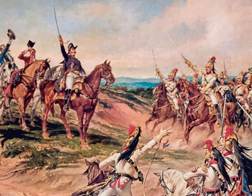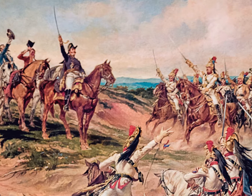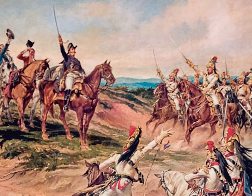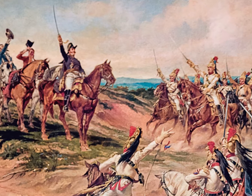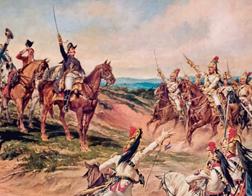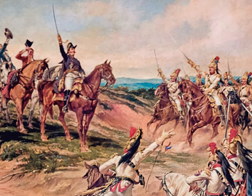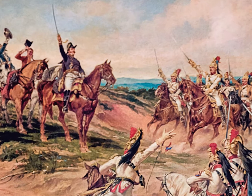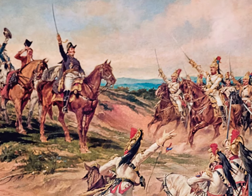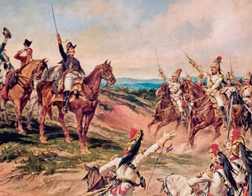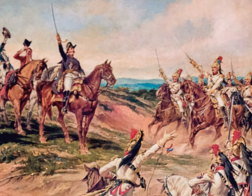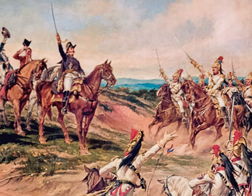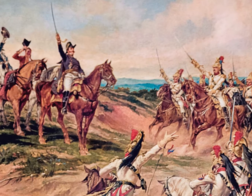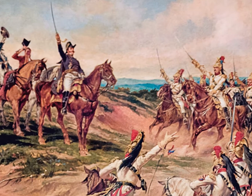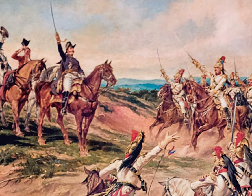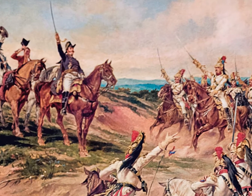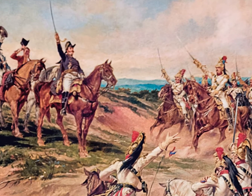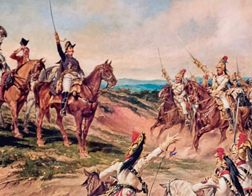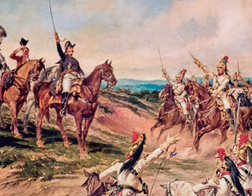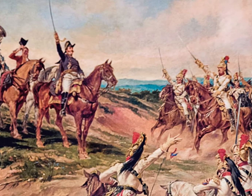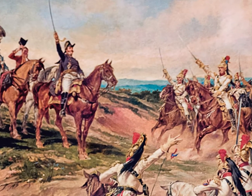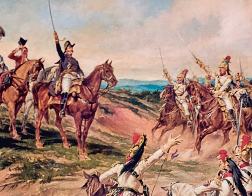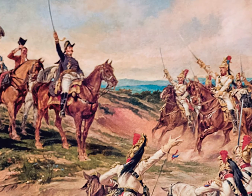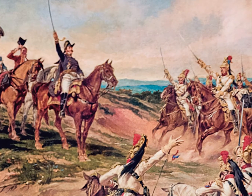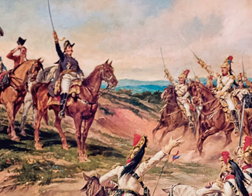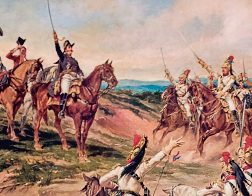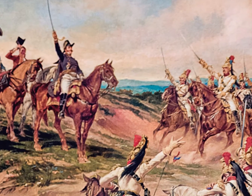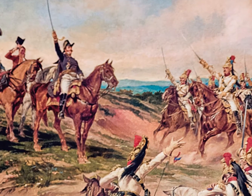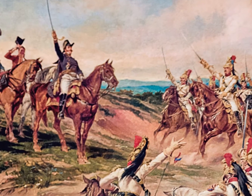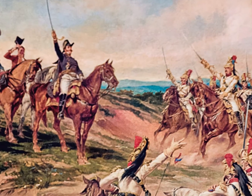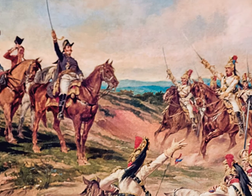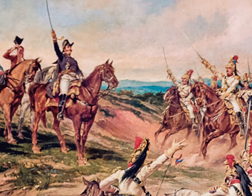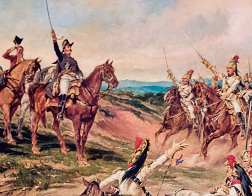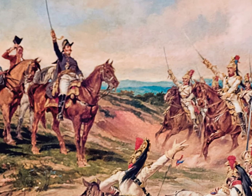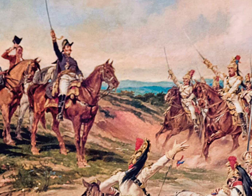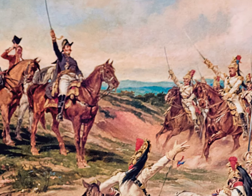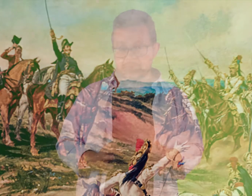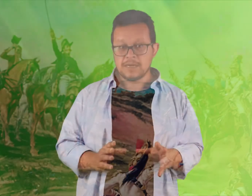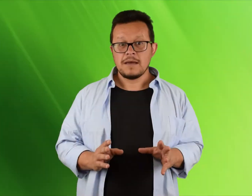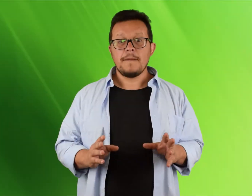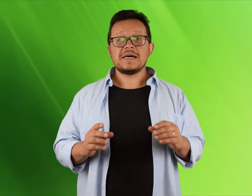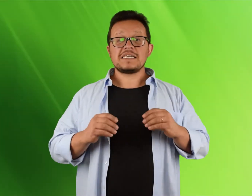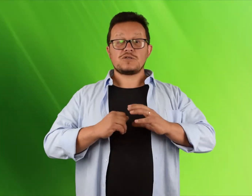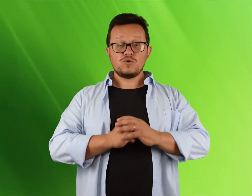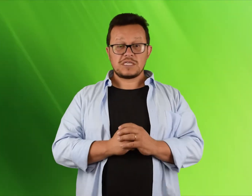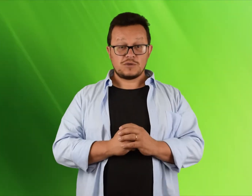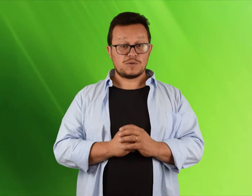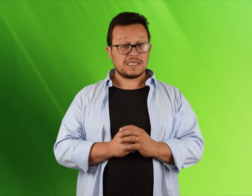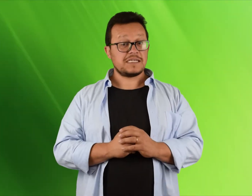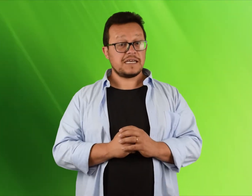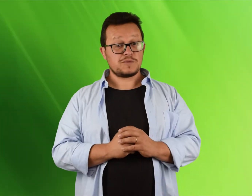estava próximo ao rio Ipiranga, onde hoje é a zona sul da cidade de São Paulo. Mas as lutas dos brasileiros pela